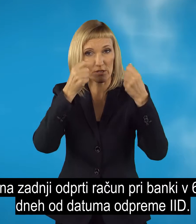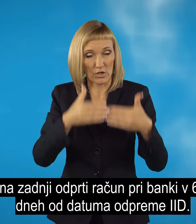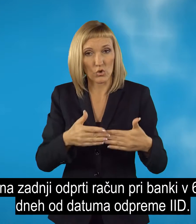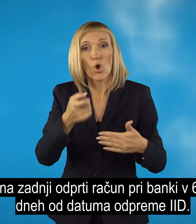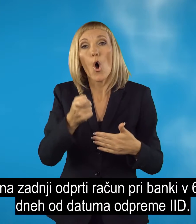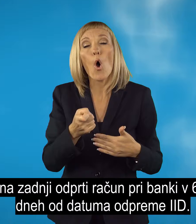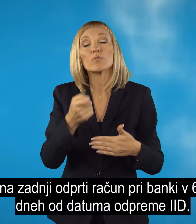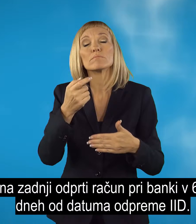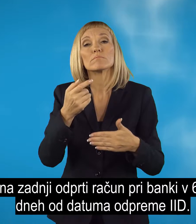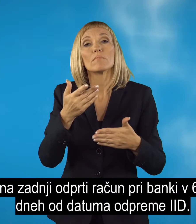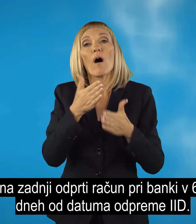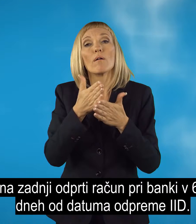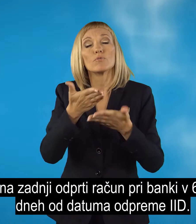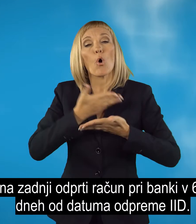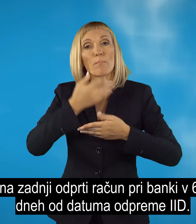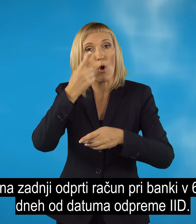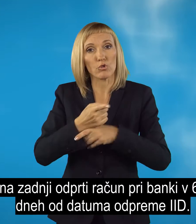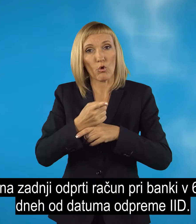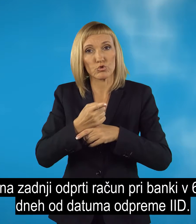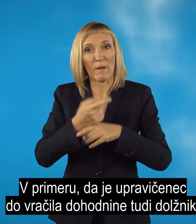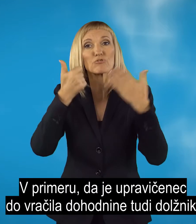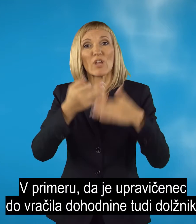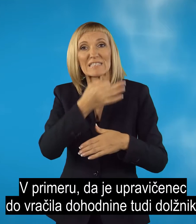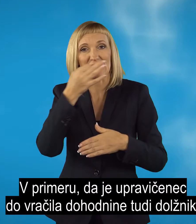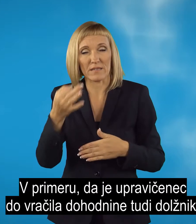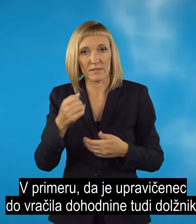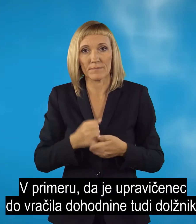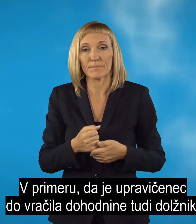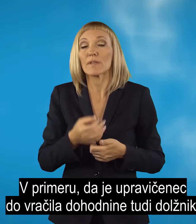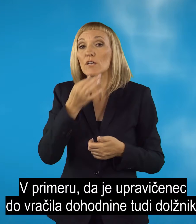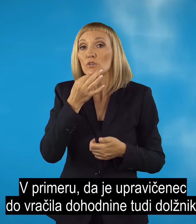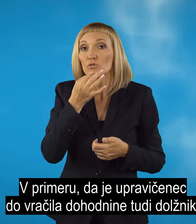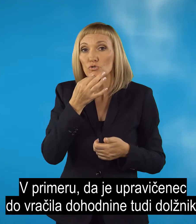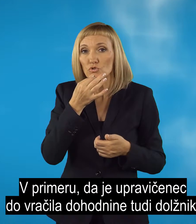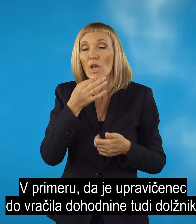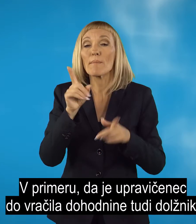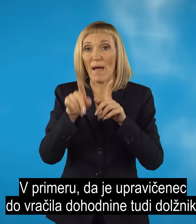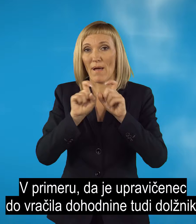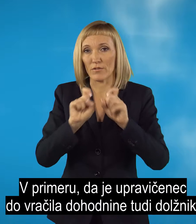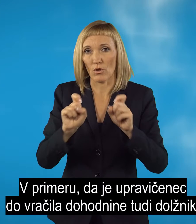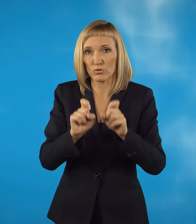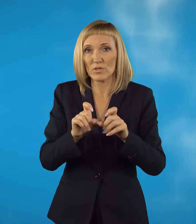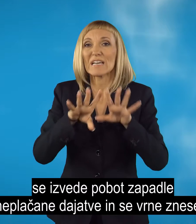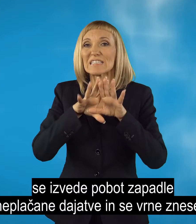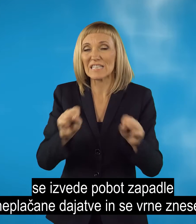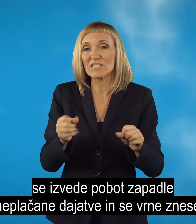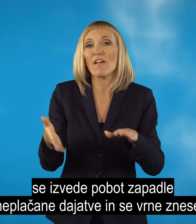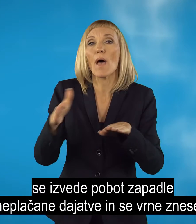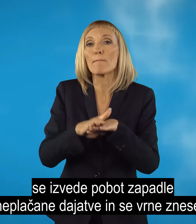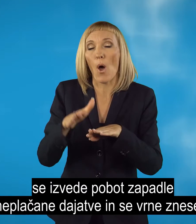odpreme IID. V primeru, da je upravičenec do vračila dohodnine tudi dolžnik, se izvede pobod